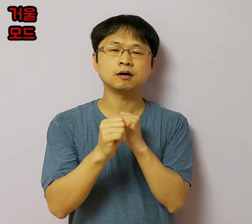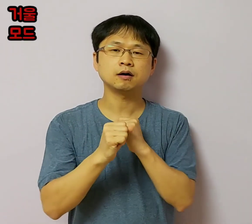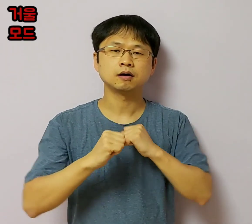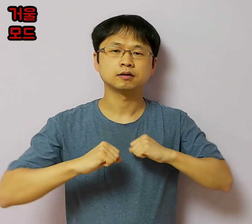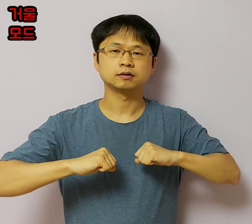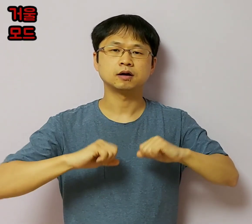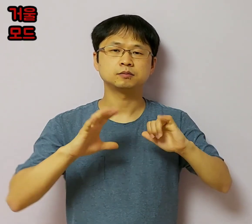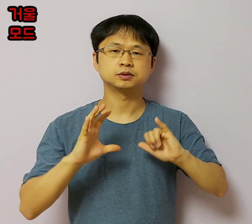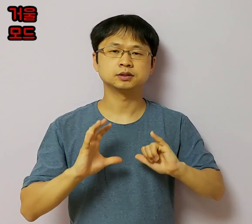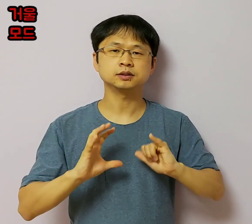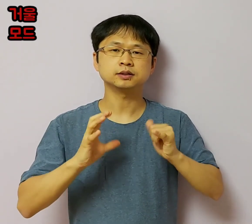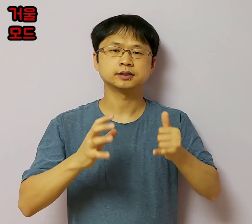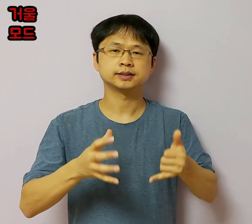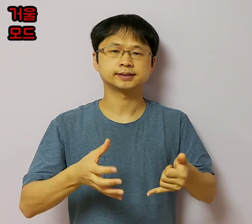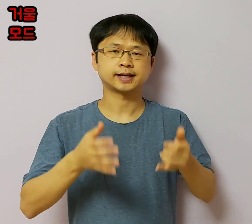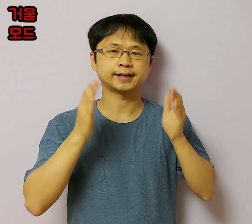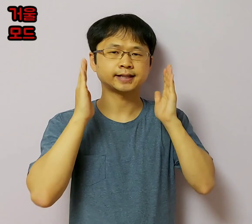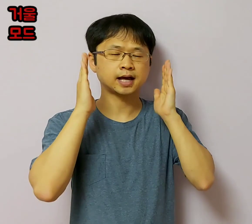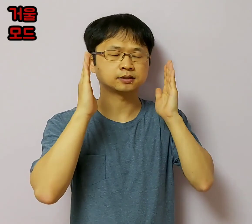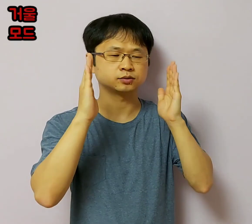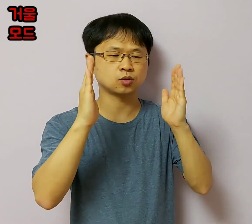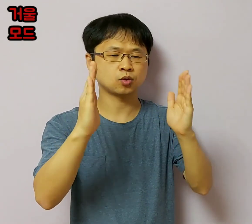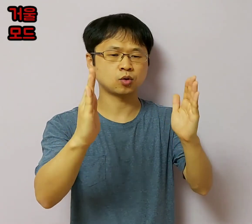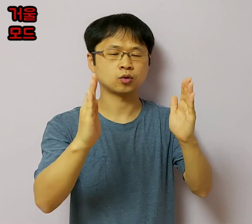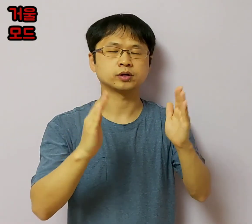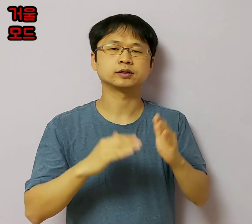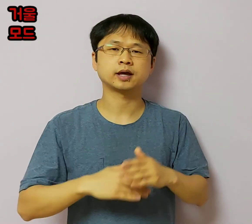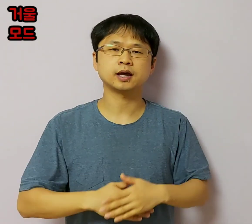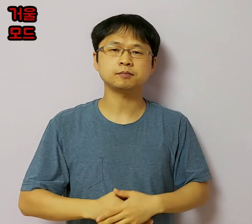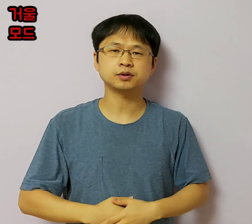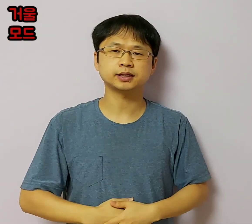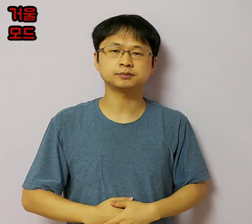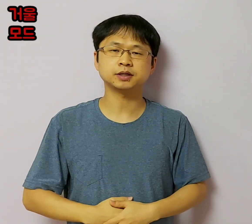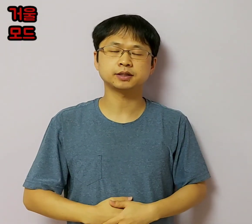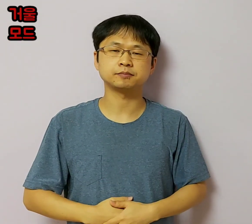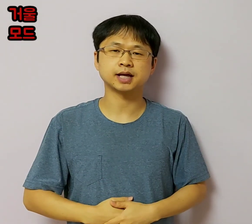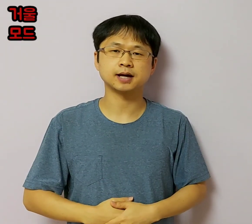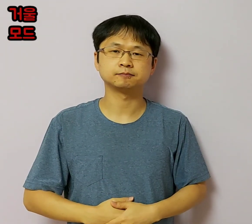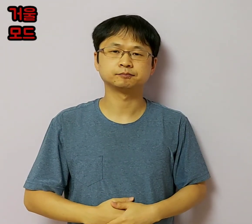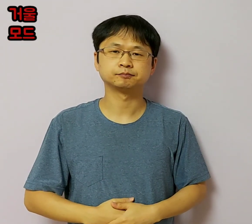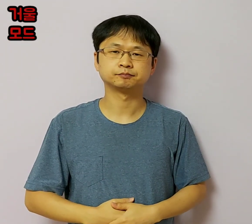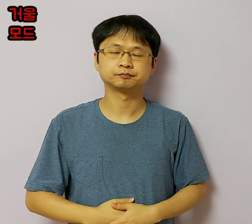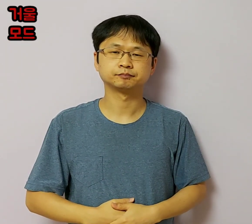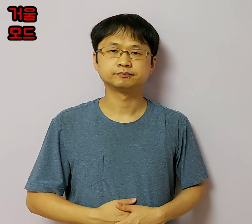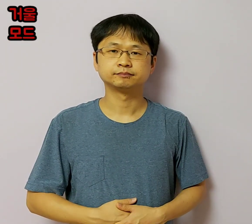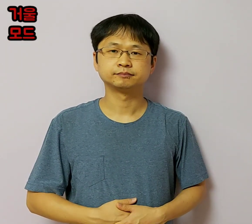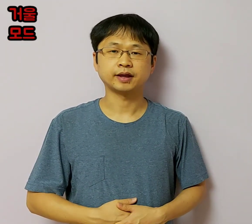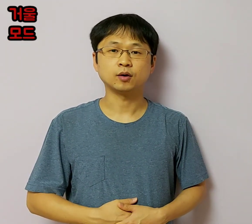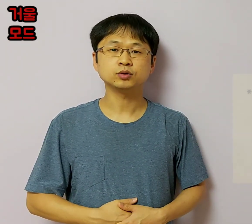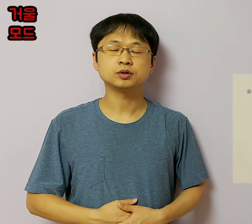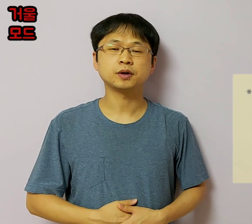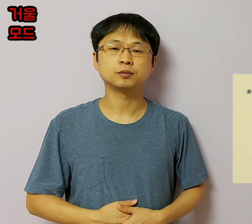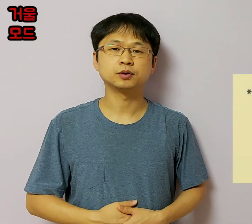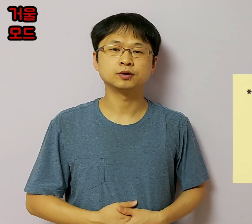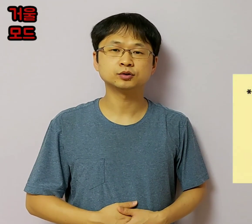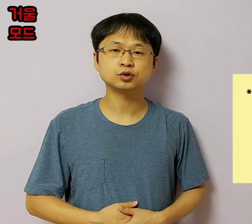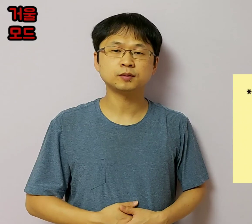더 넓은 세상으로 이렇게 표현하시면 됩니다. 네, 오늘 배워본